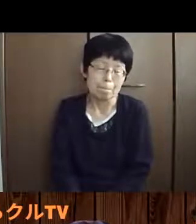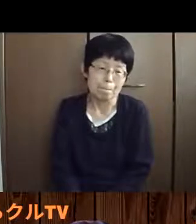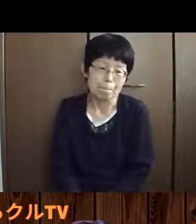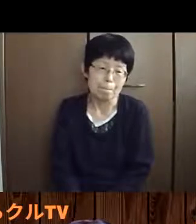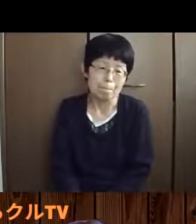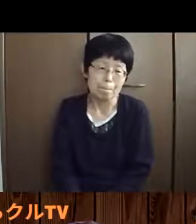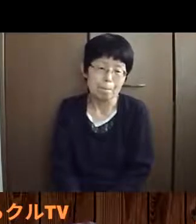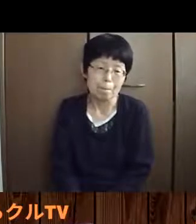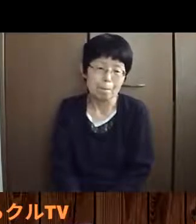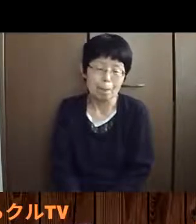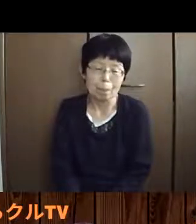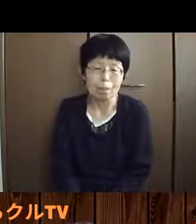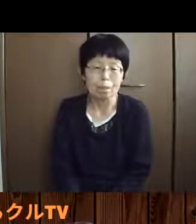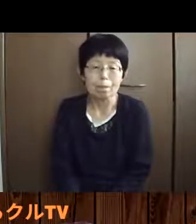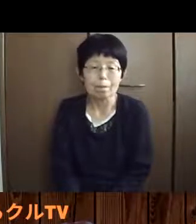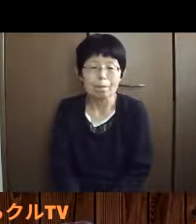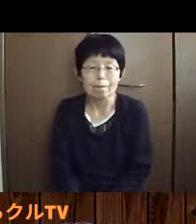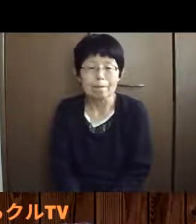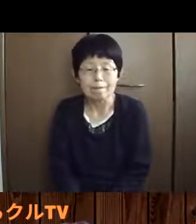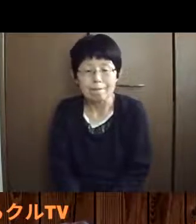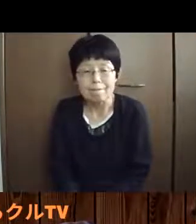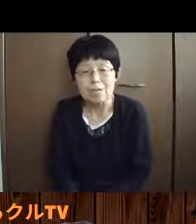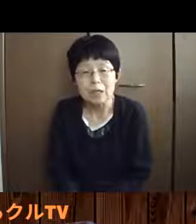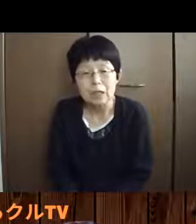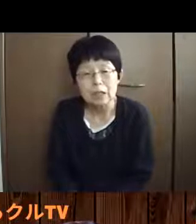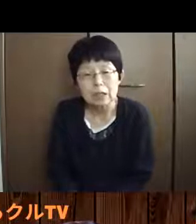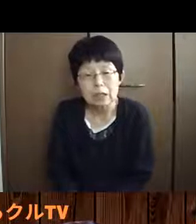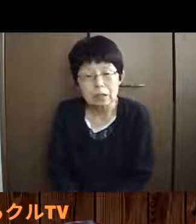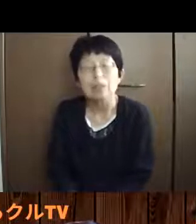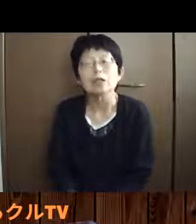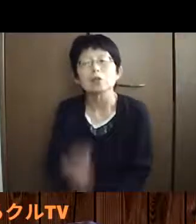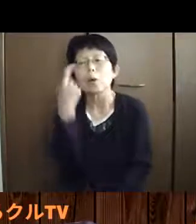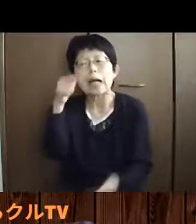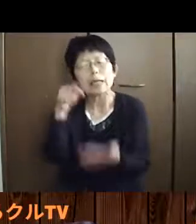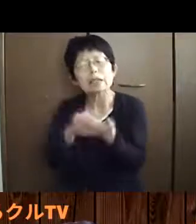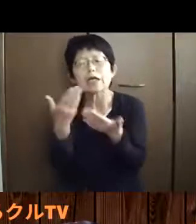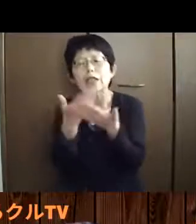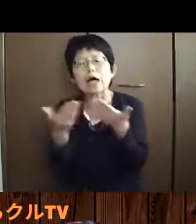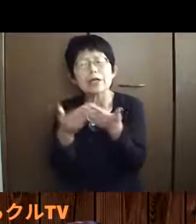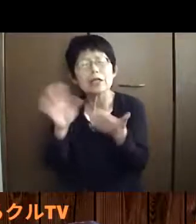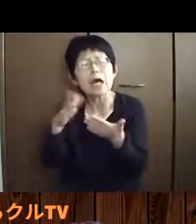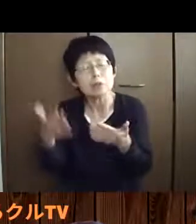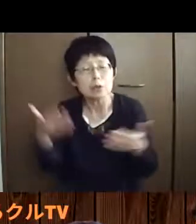なんだろう、このすごく単純な絵なのにすごい表情をね感じますよね。